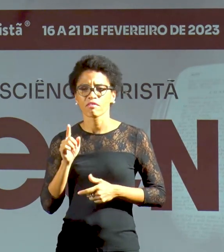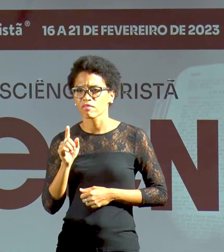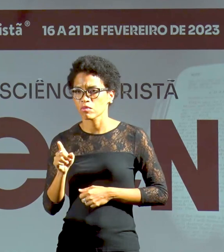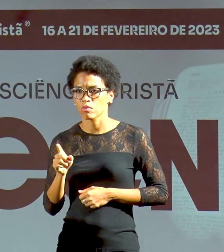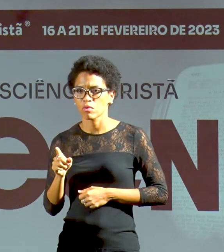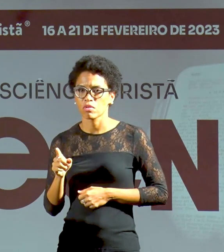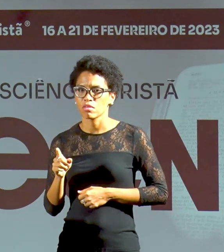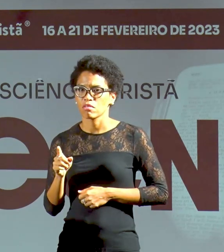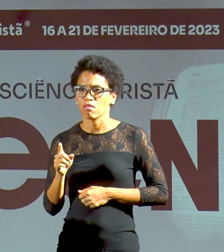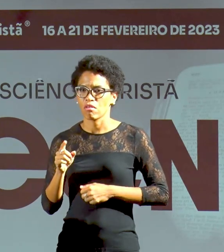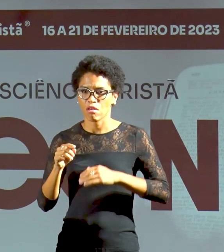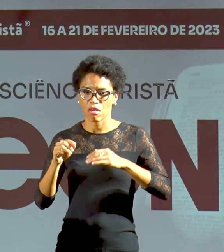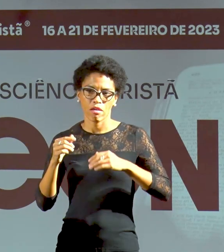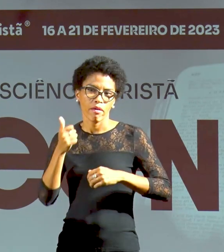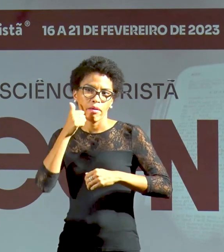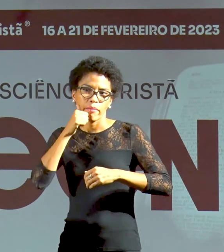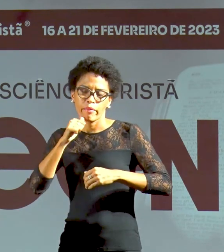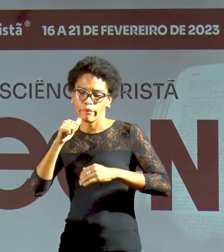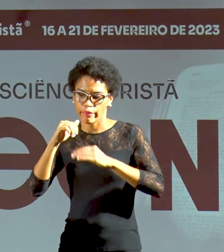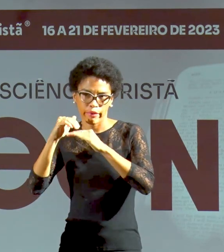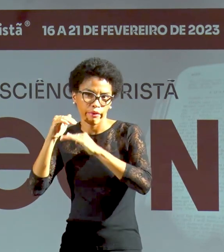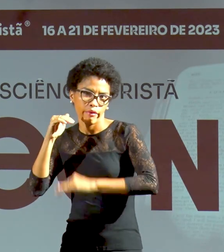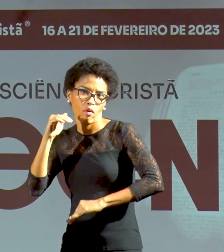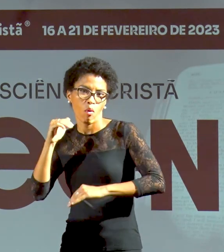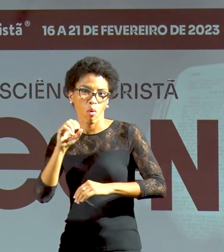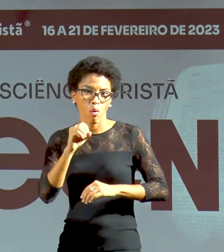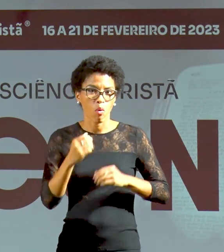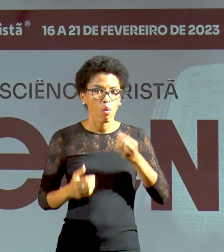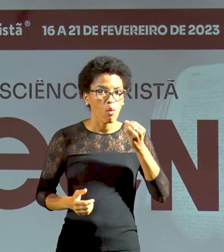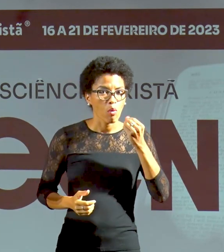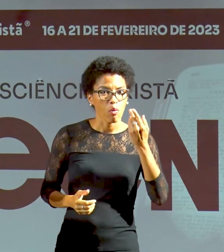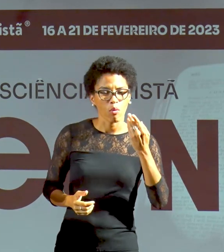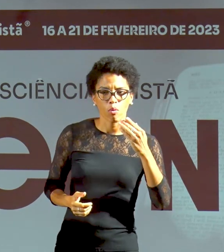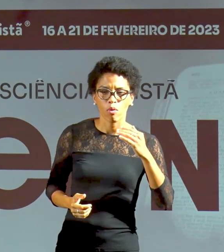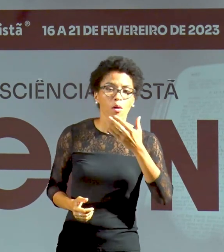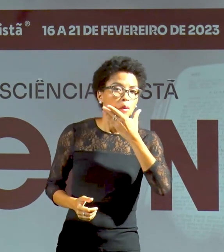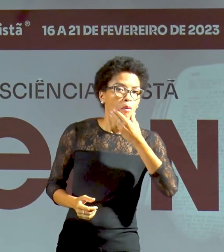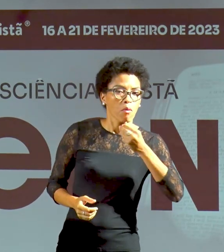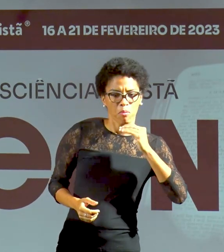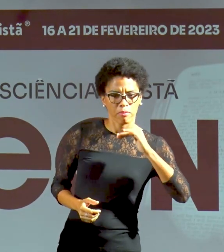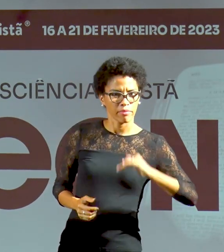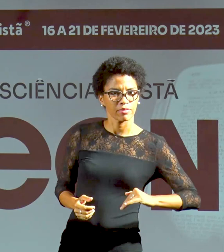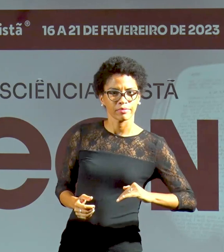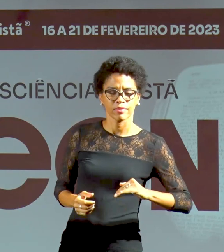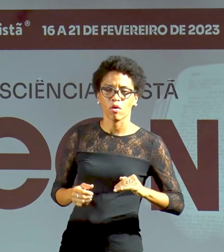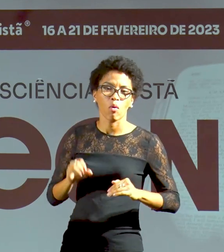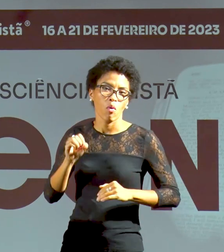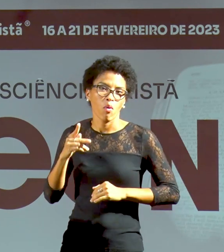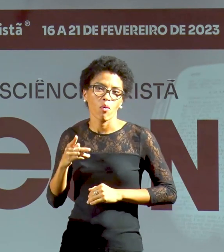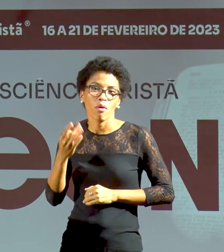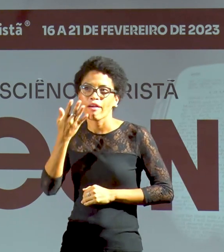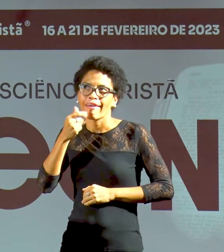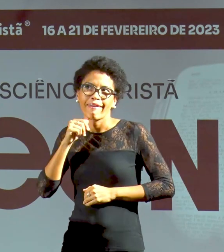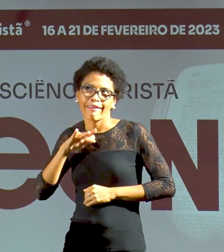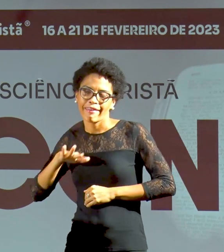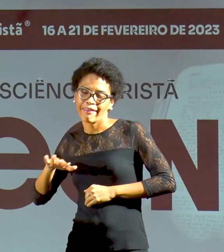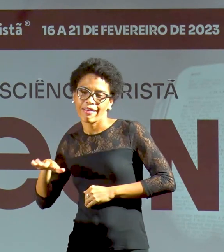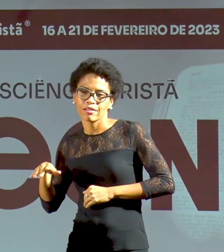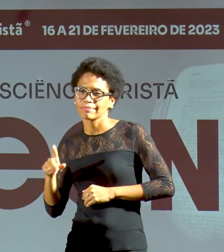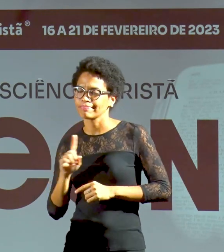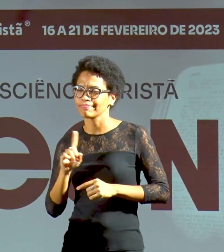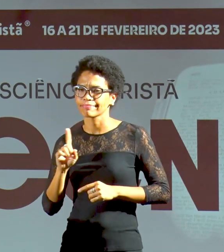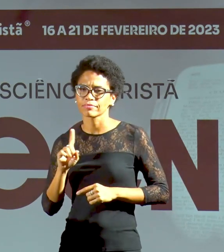homem menos mulheres isso não faz de você mais imaturo ou infantil não é isso que determina